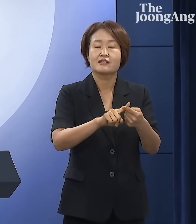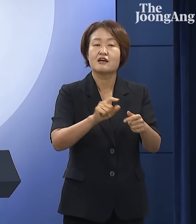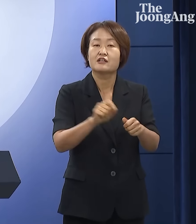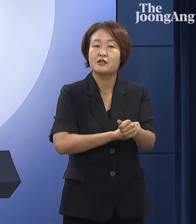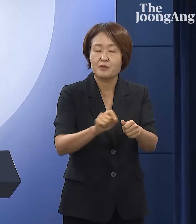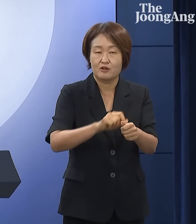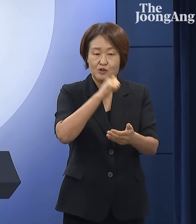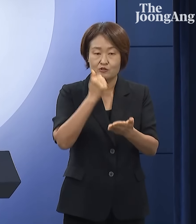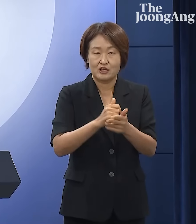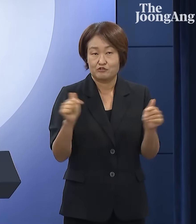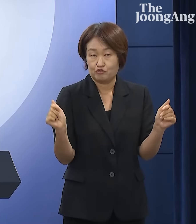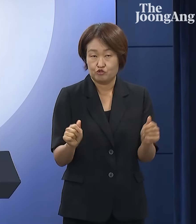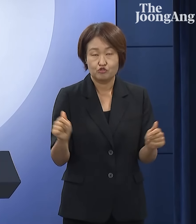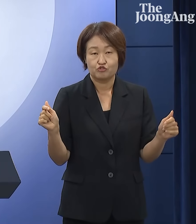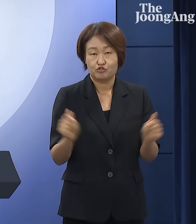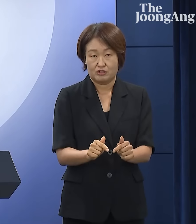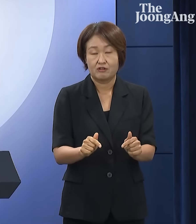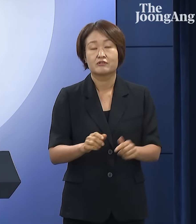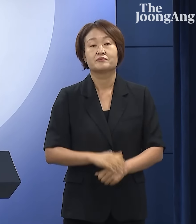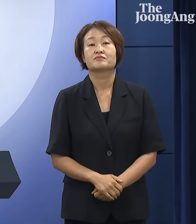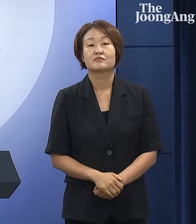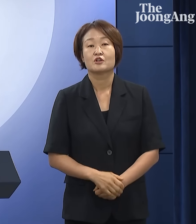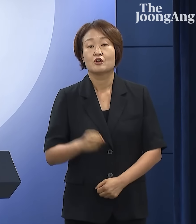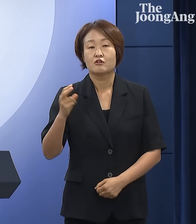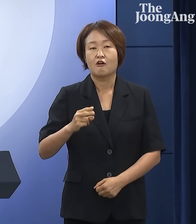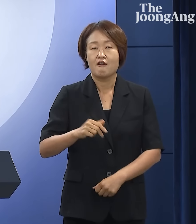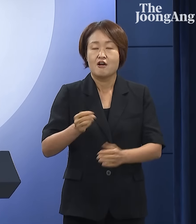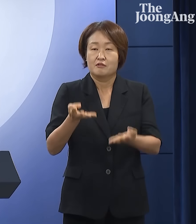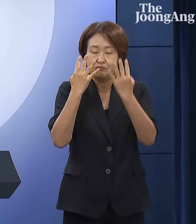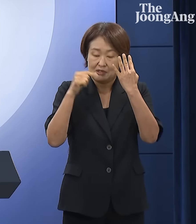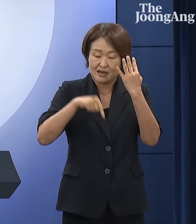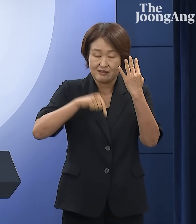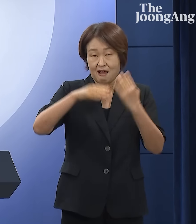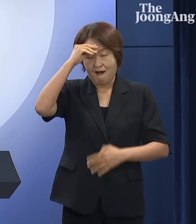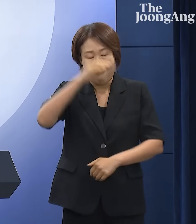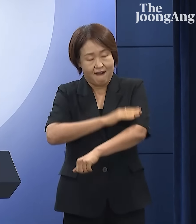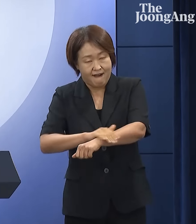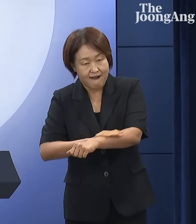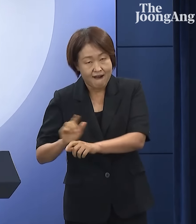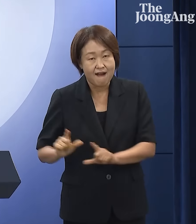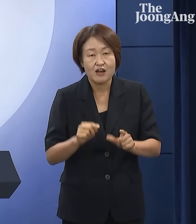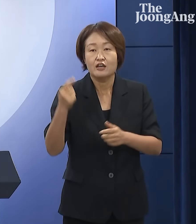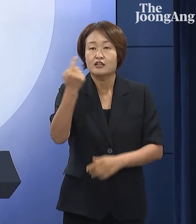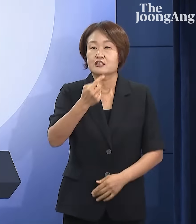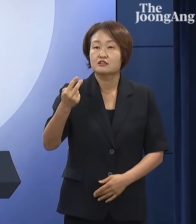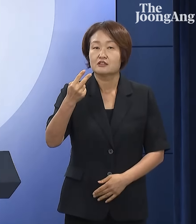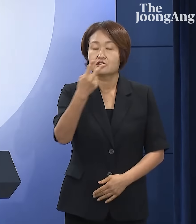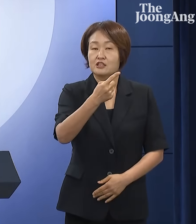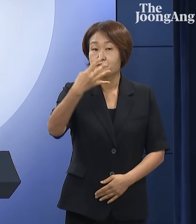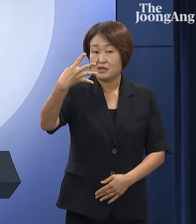감면 조치를 시행하고 아울러 모범수 1,135명을 2024년 8월